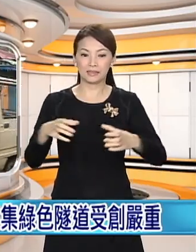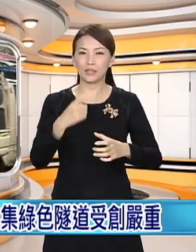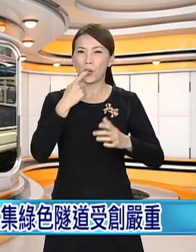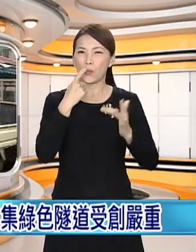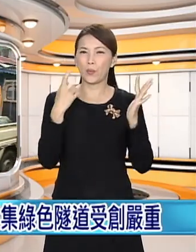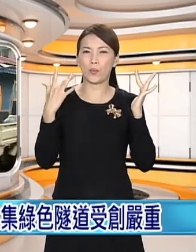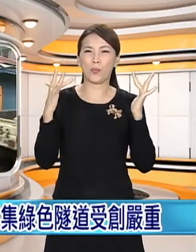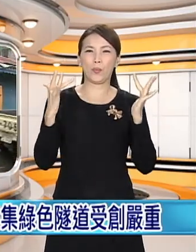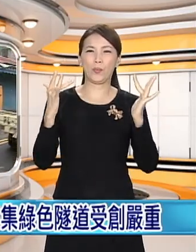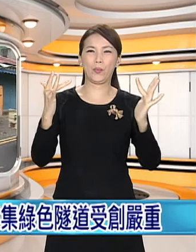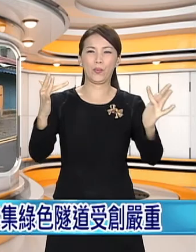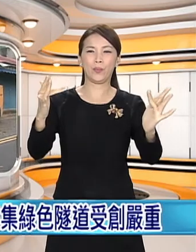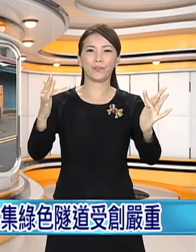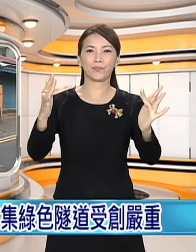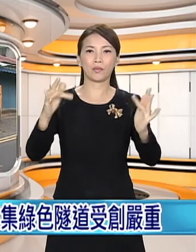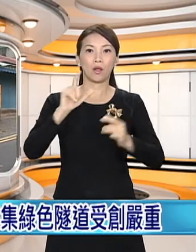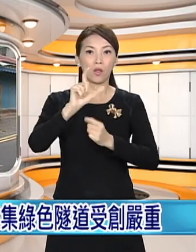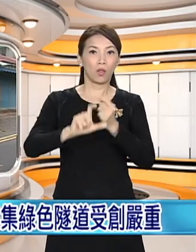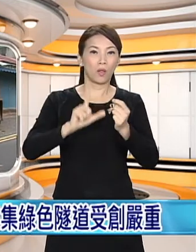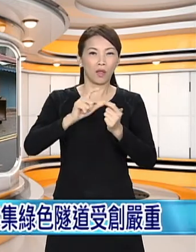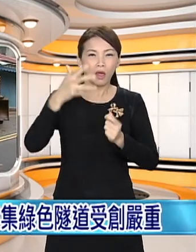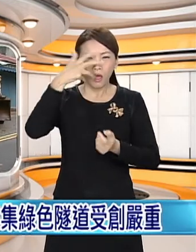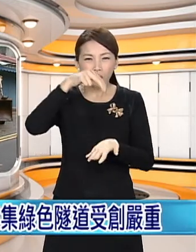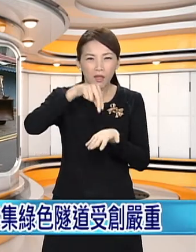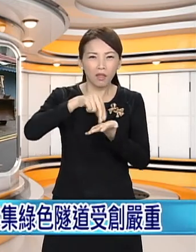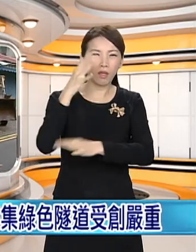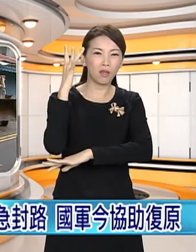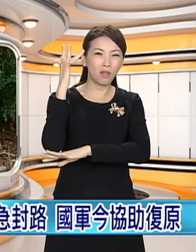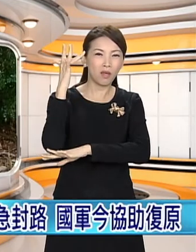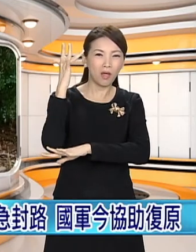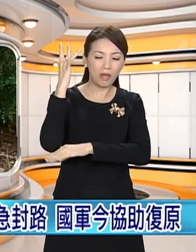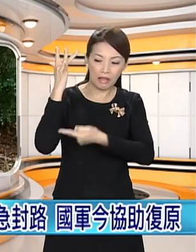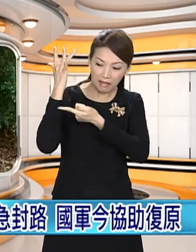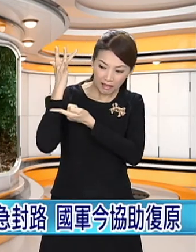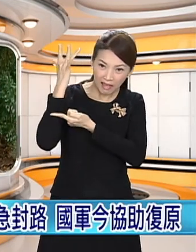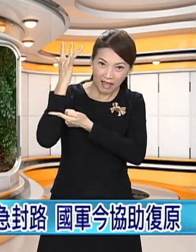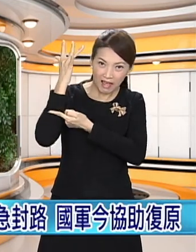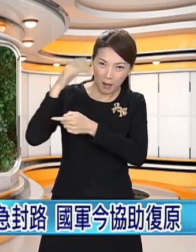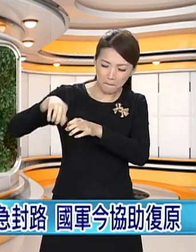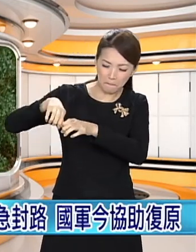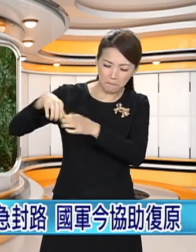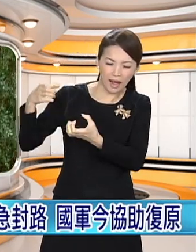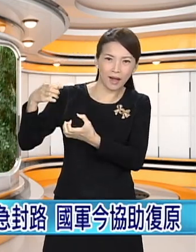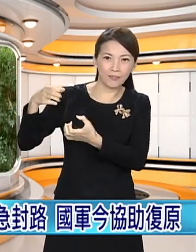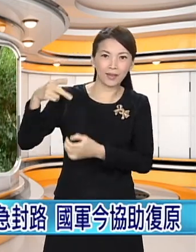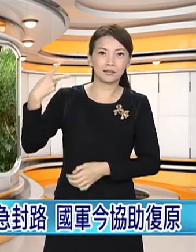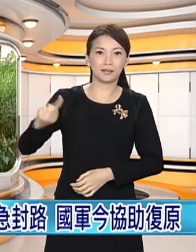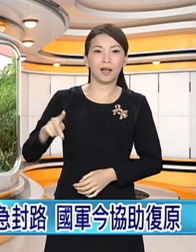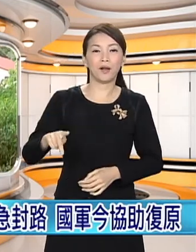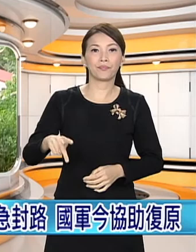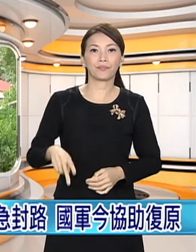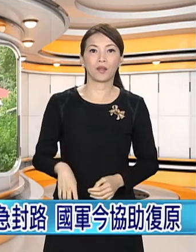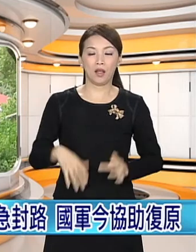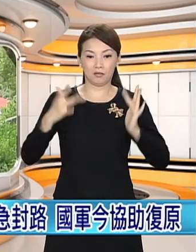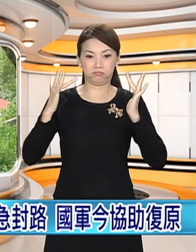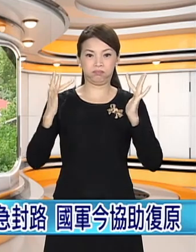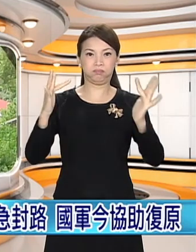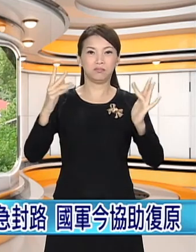被拦腰给吹断，而沿线不少铁道木的树枝也都被吹落一地，造